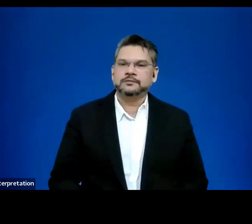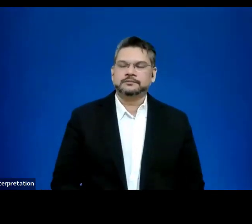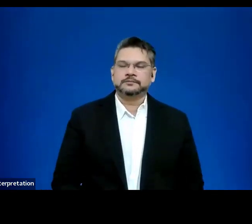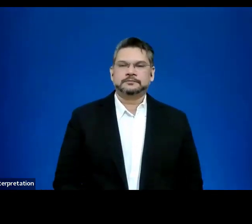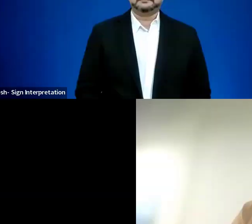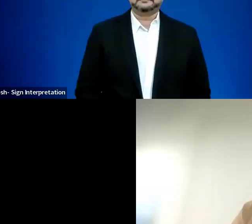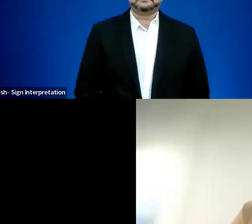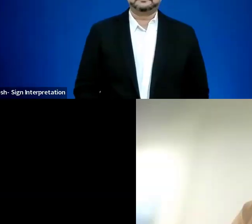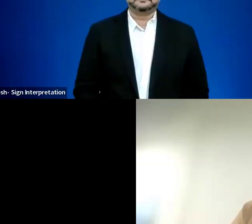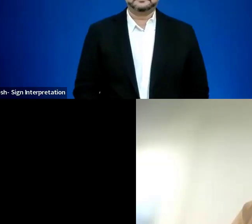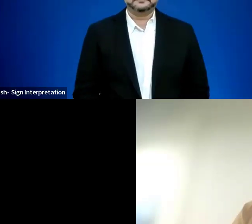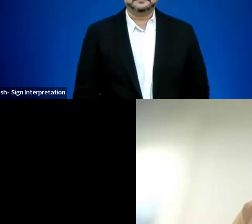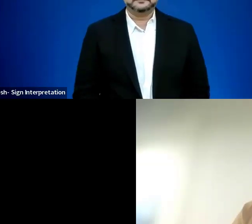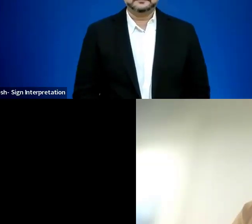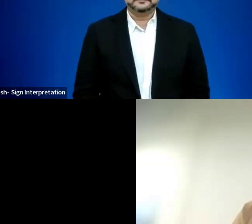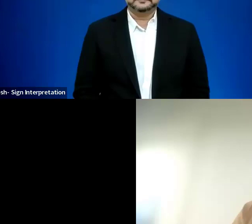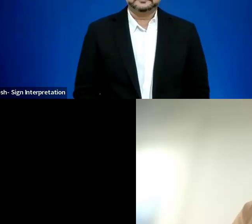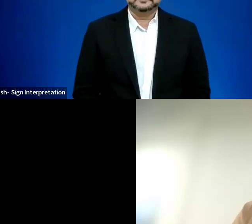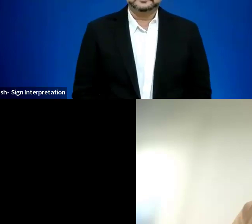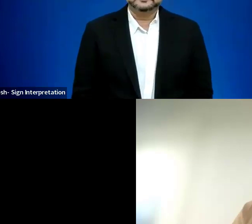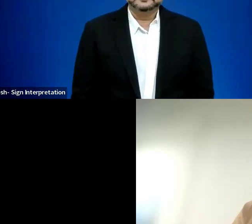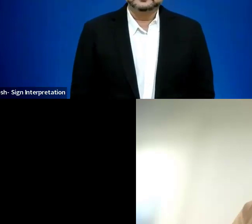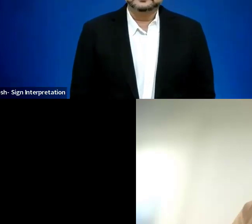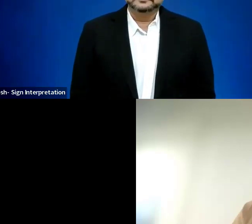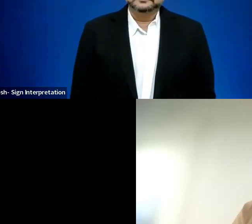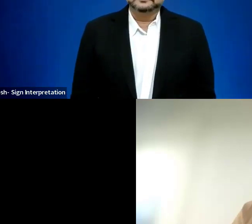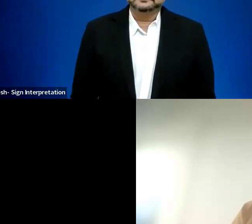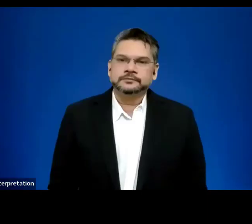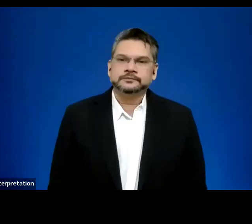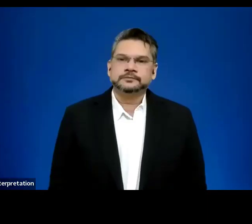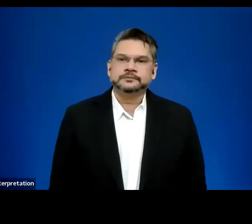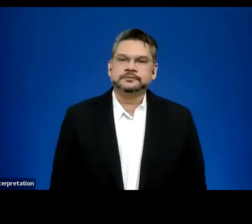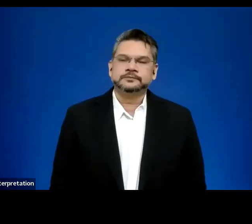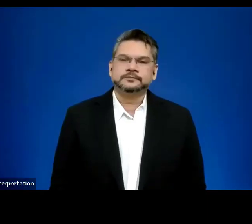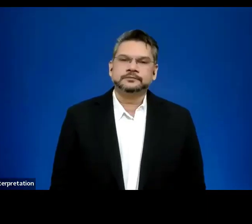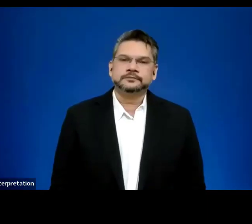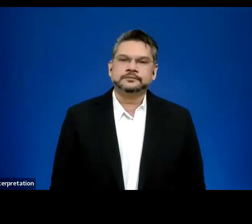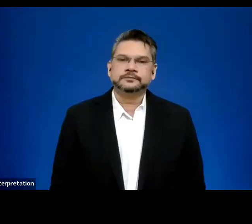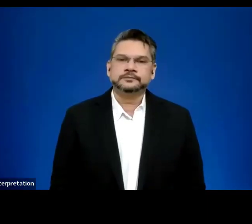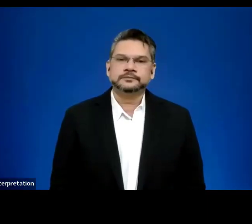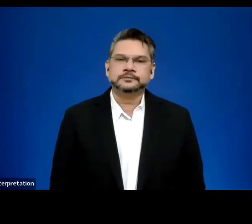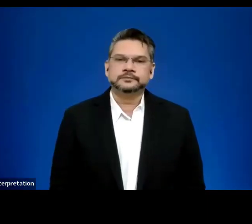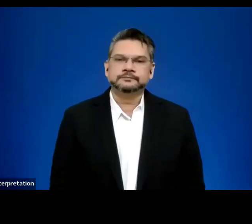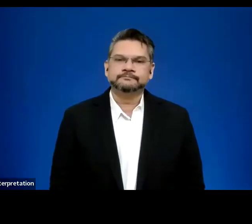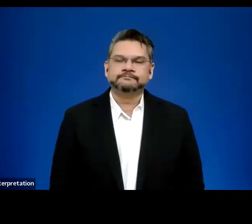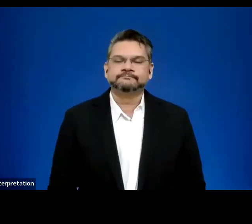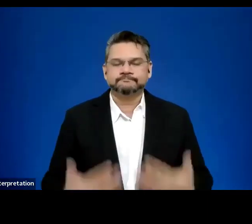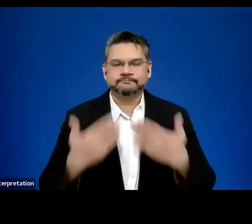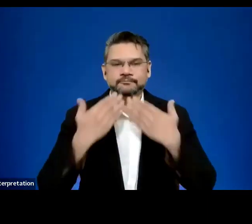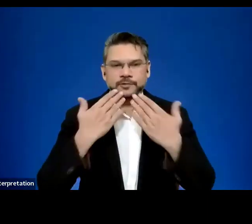的、讲者来跟我们 发言。